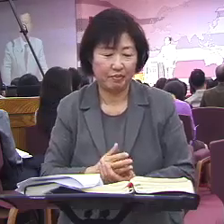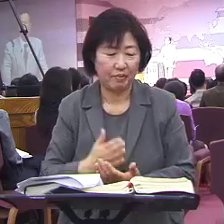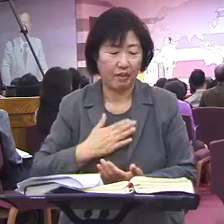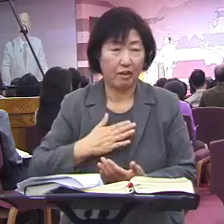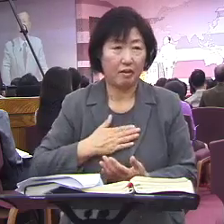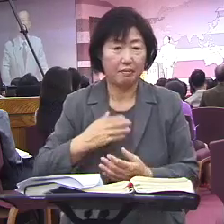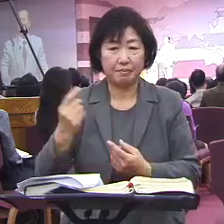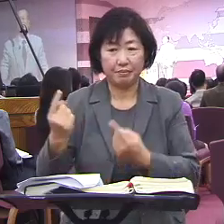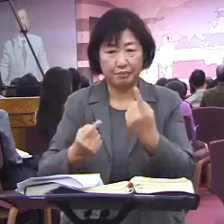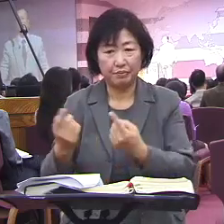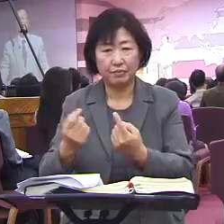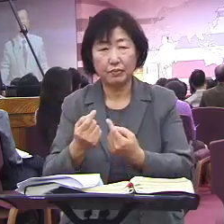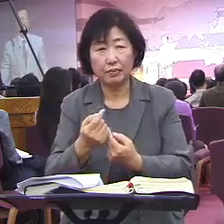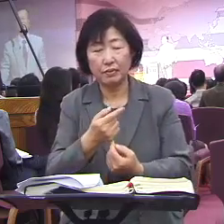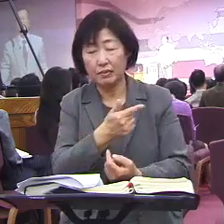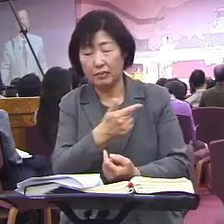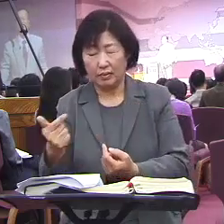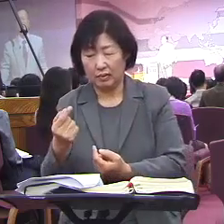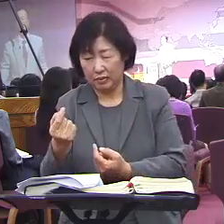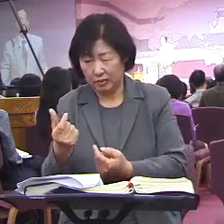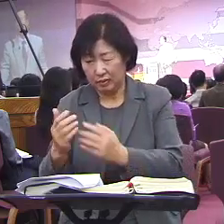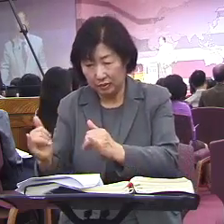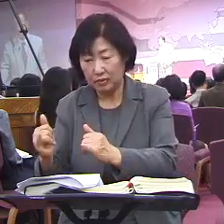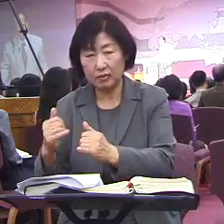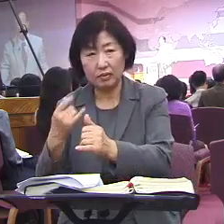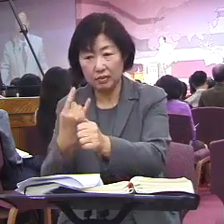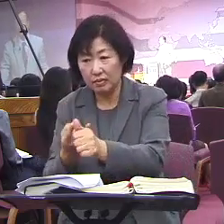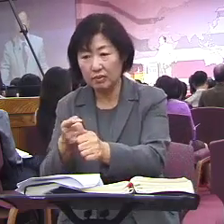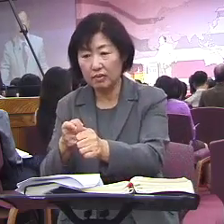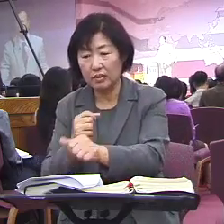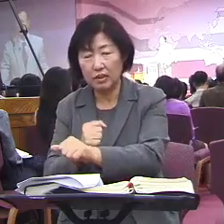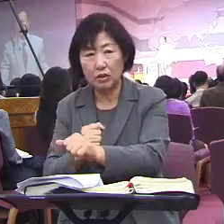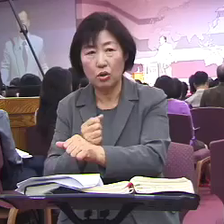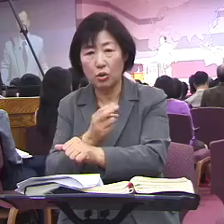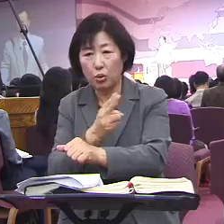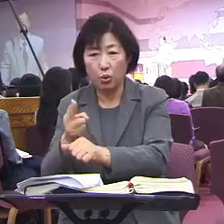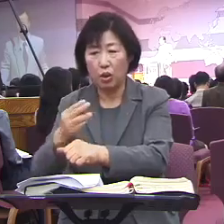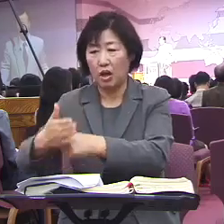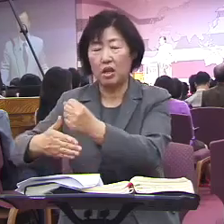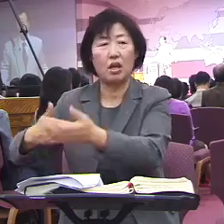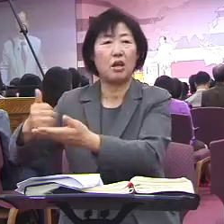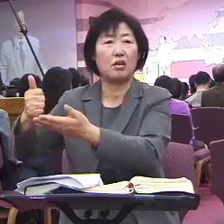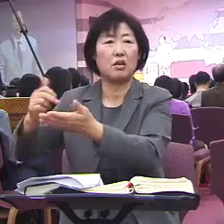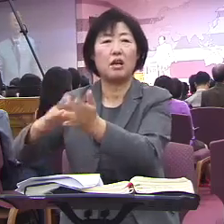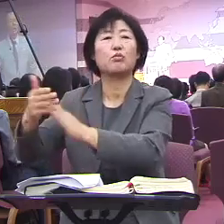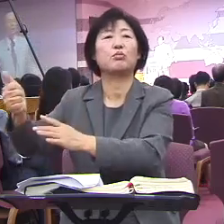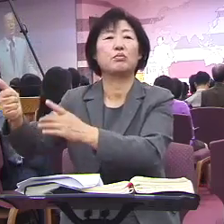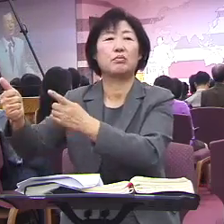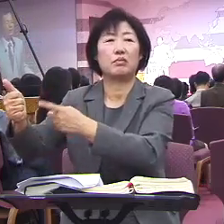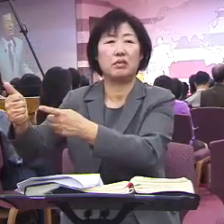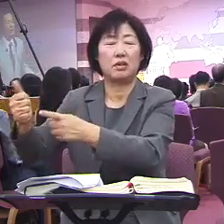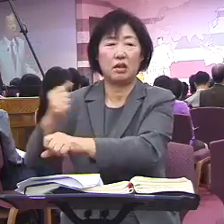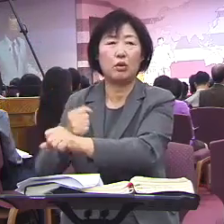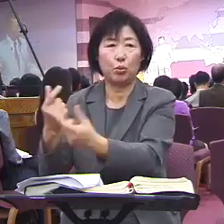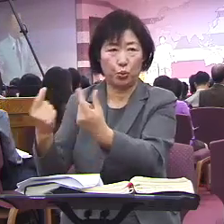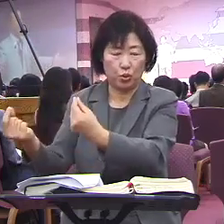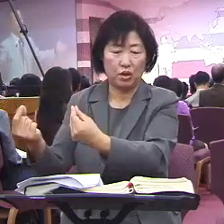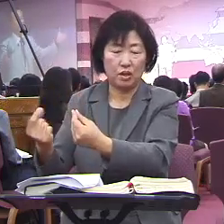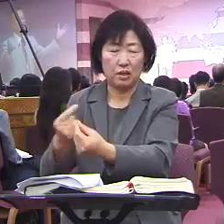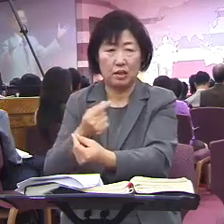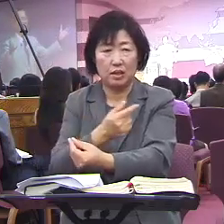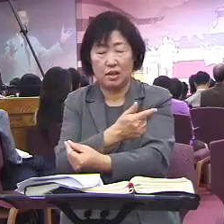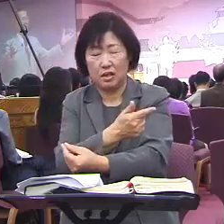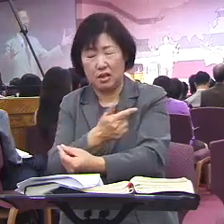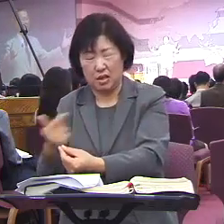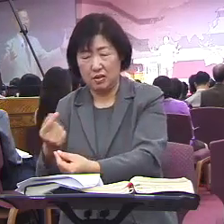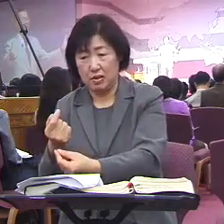내 형제 중에 지극히 작은 자에 하는 것이 나에게 하는 것이다. 지극히 작은 자를 위하여서 내가 짐을 같이